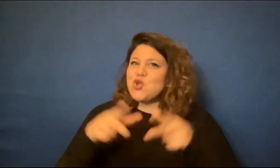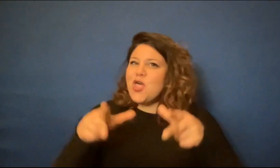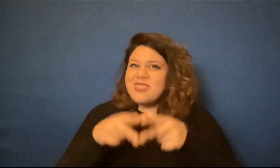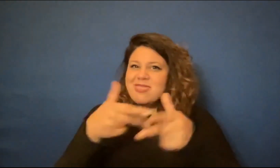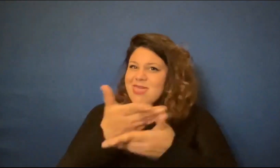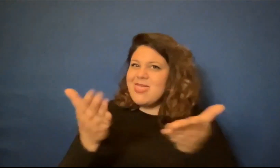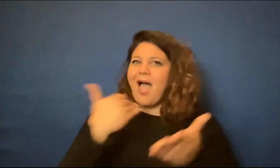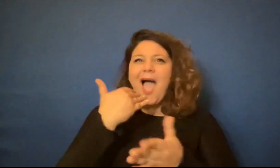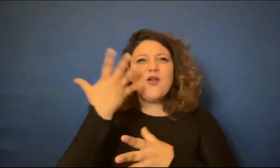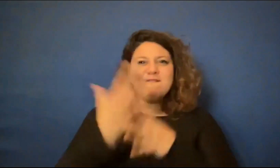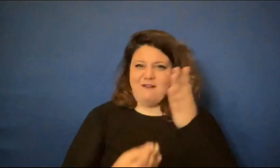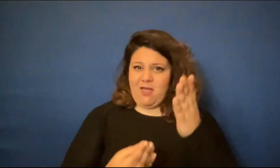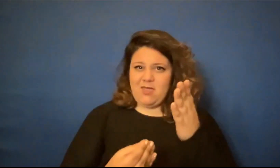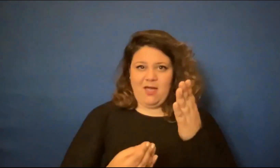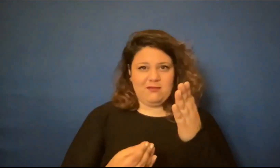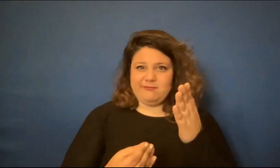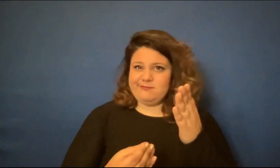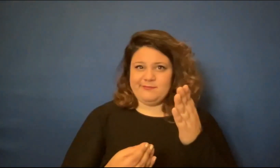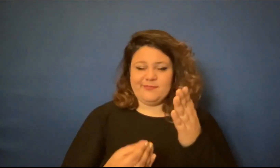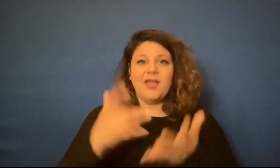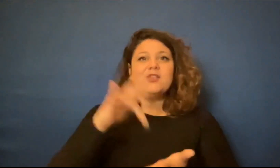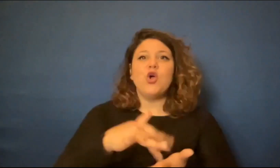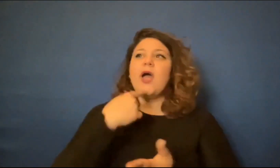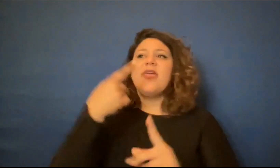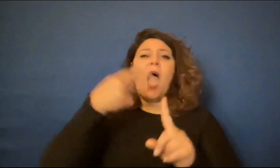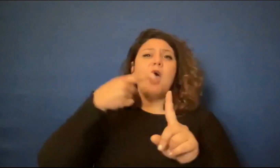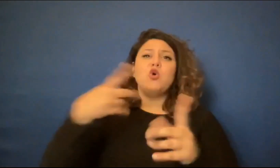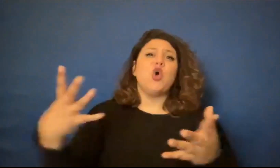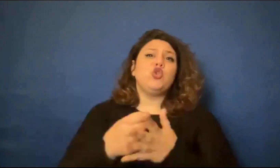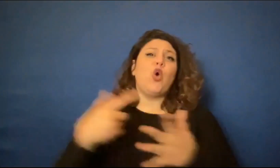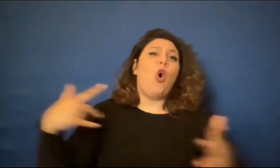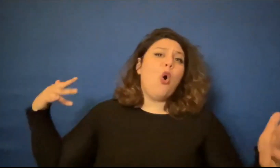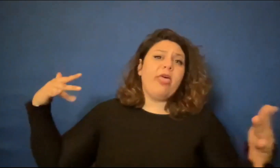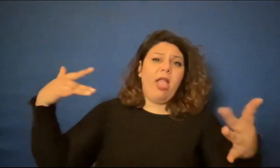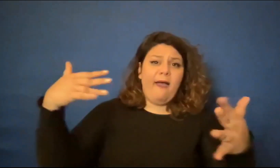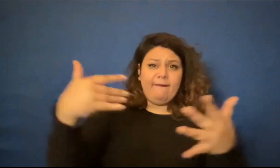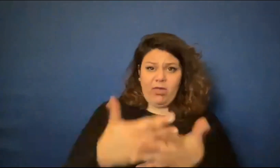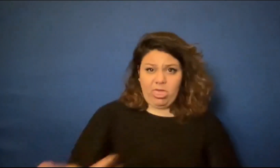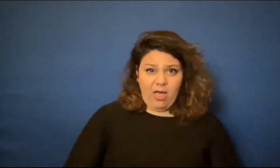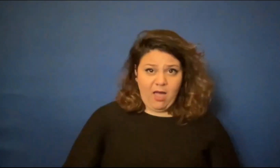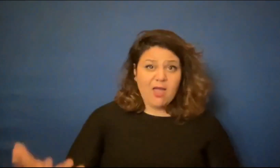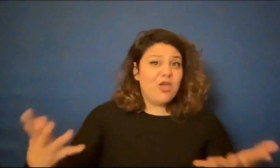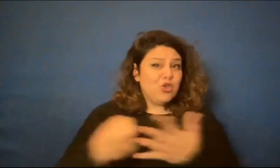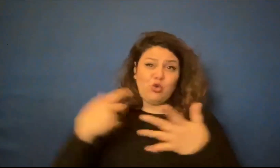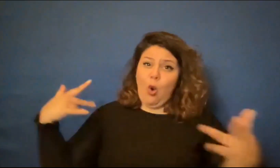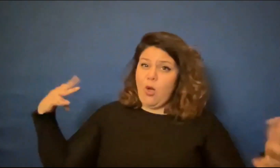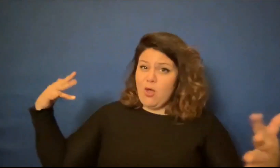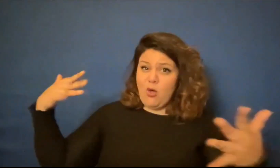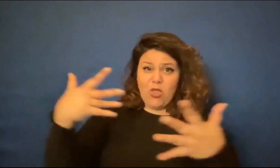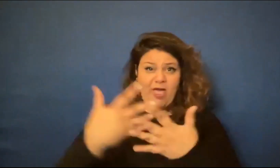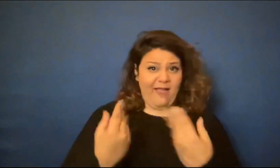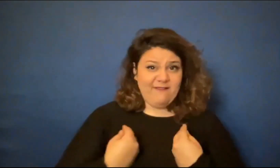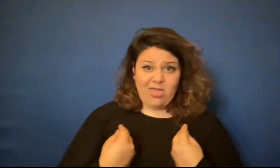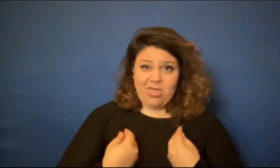Pues falla Cuando dicen que el acoso ha existido toda la vida, eso, que exacto. toda la vida ha habido acoso, que toda la